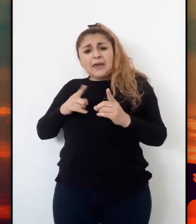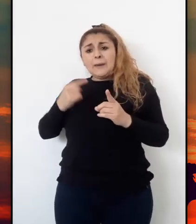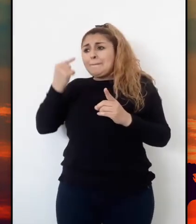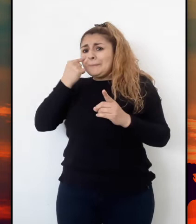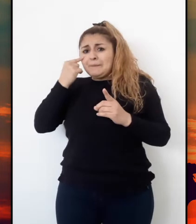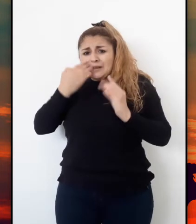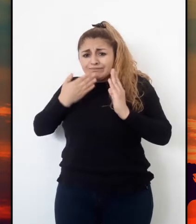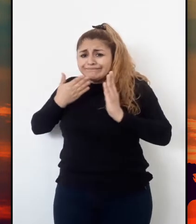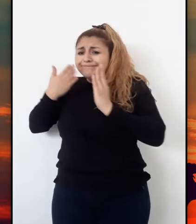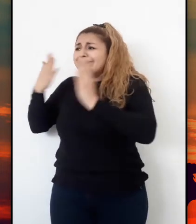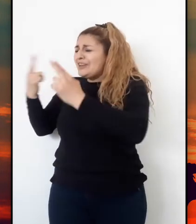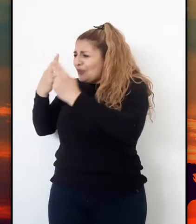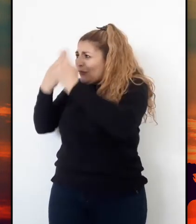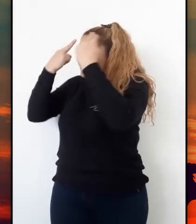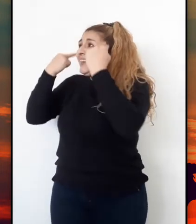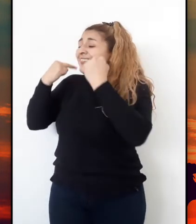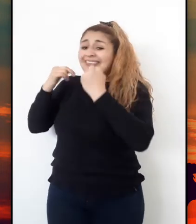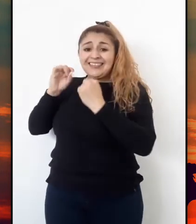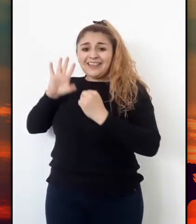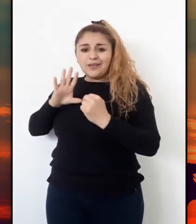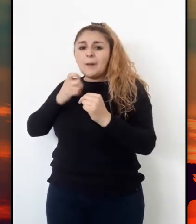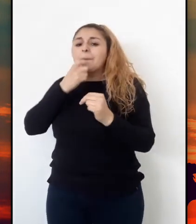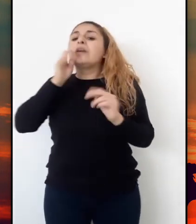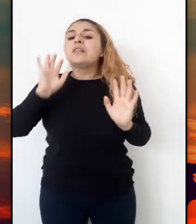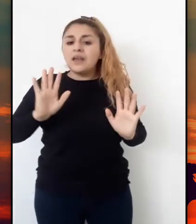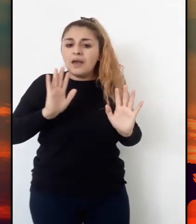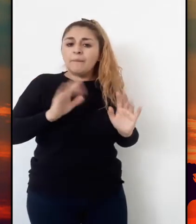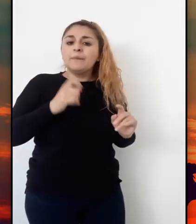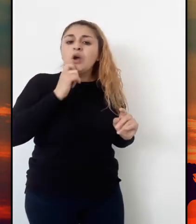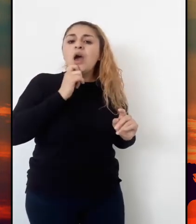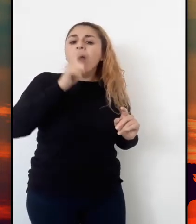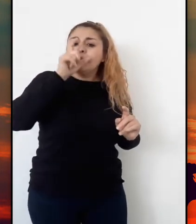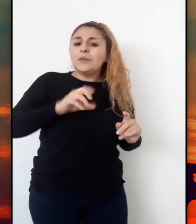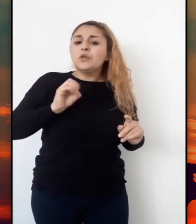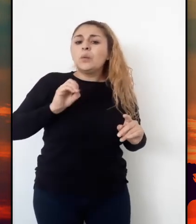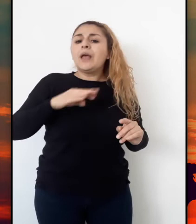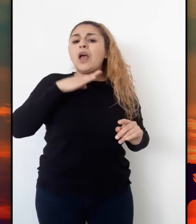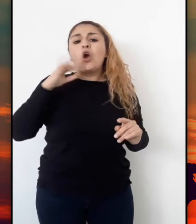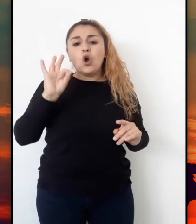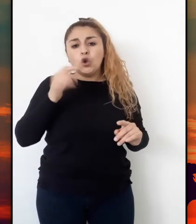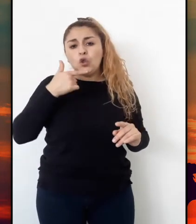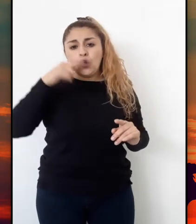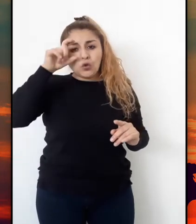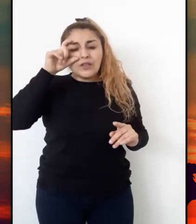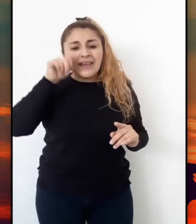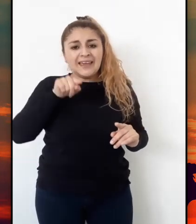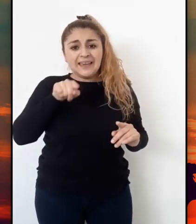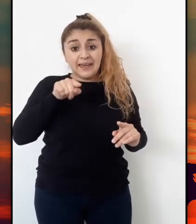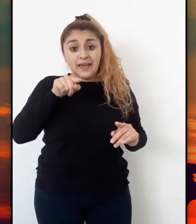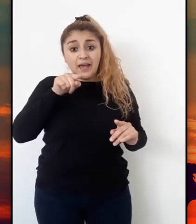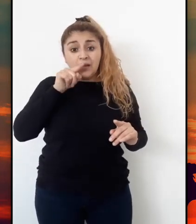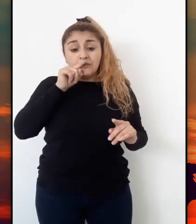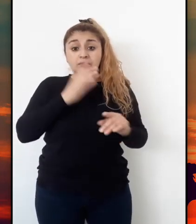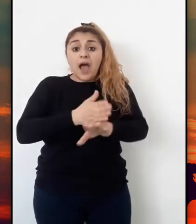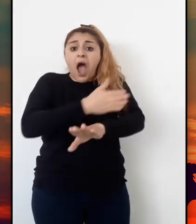devoró. Et nous verrons ce que deviendra ses songes. Y veremos qué es lo que pasa con sus